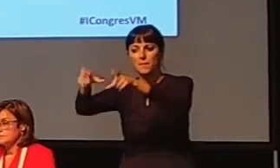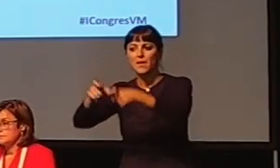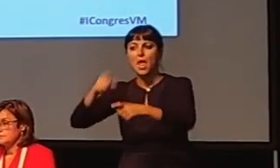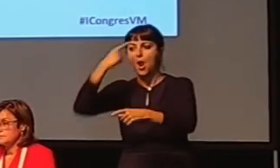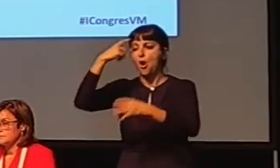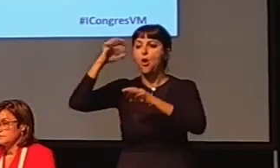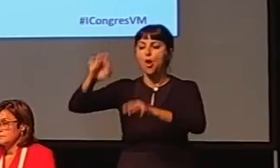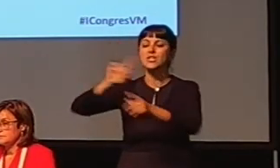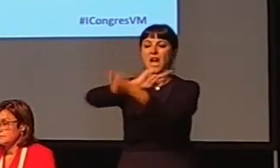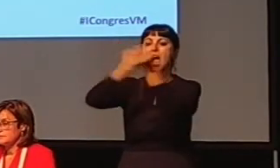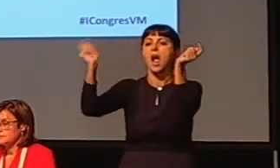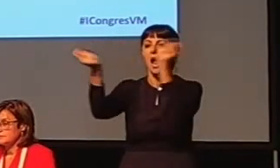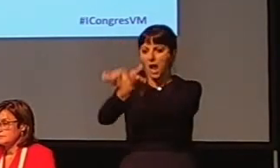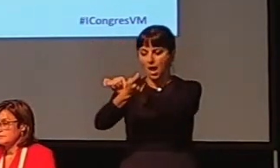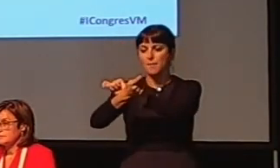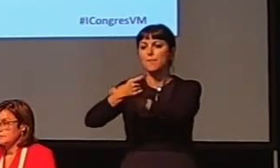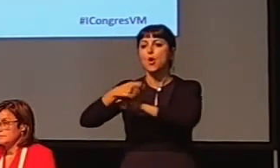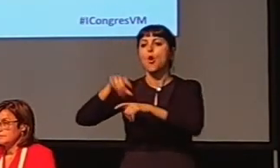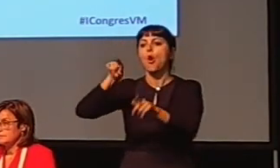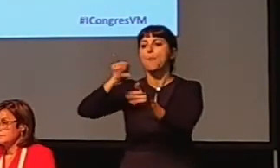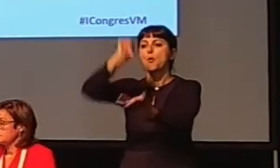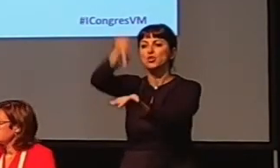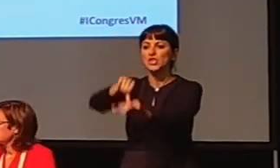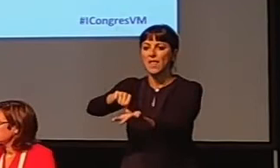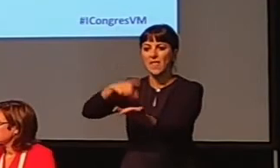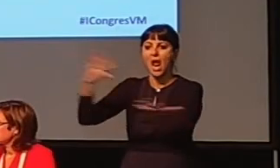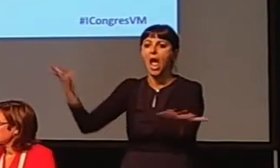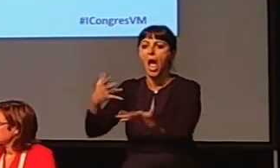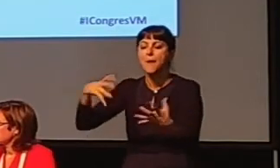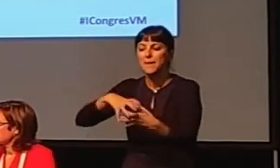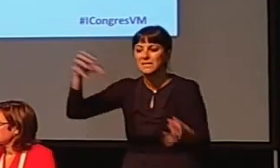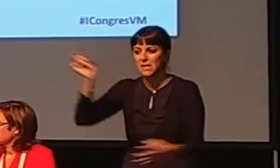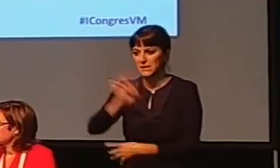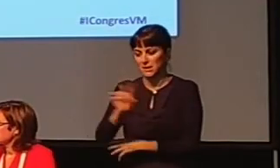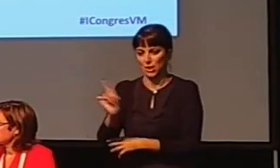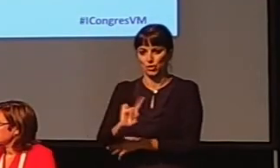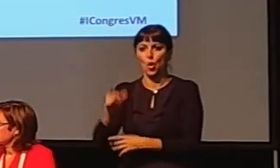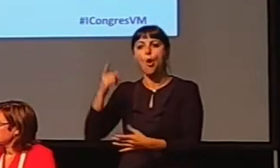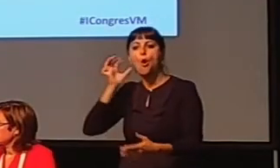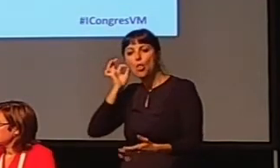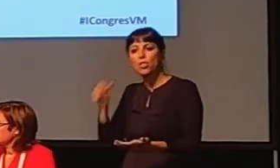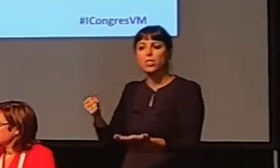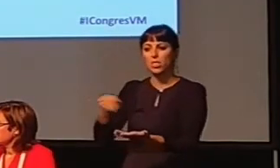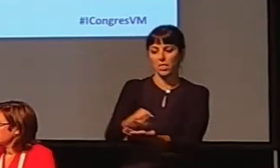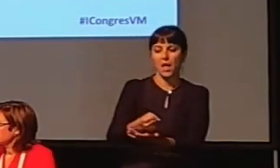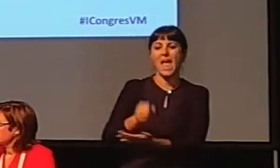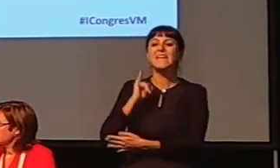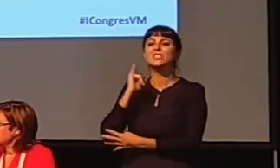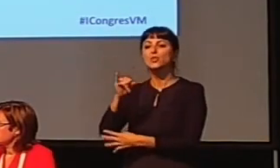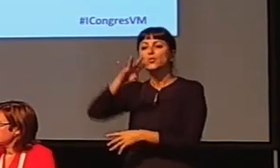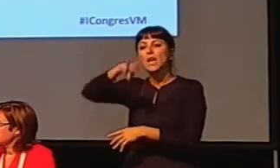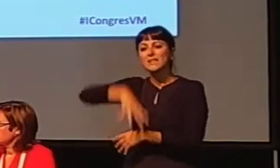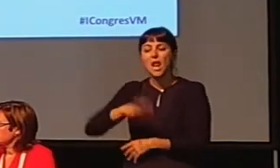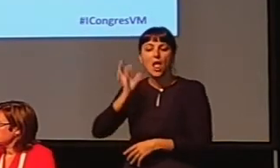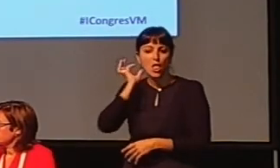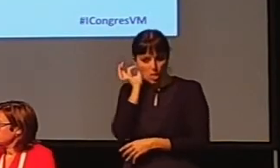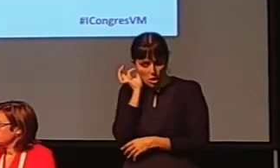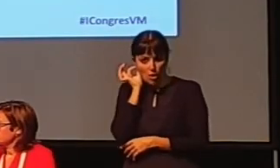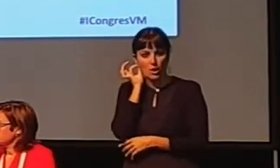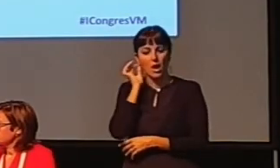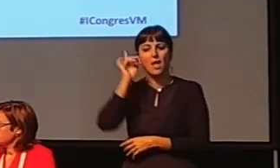i que el centre no sigui les emergències, que l'Institut Català de les Dones ajudi a tot el... Ajudi, no,